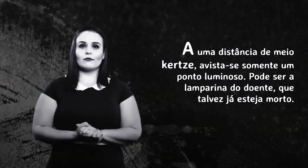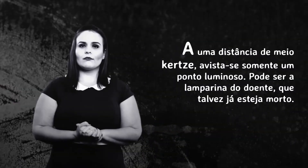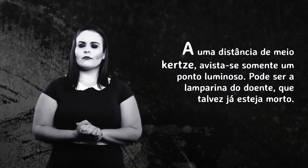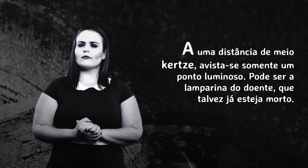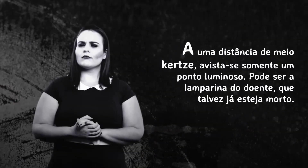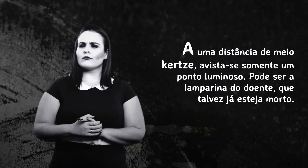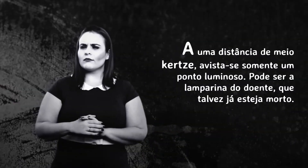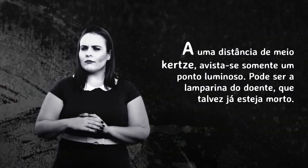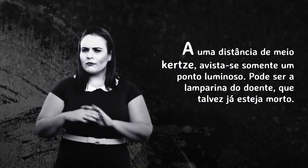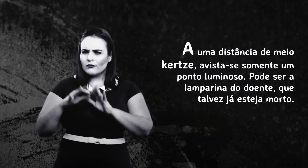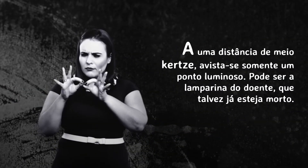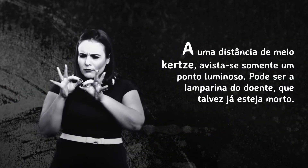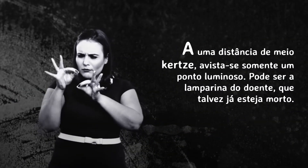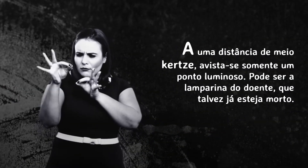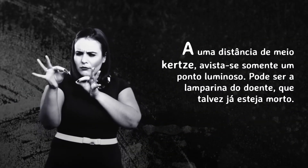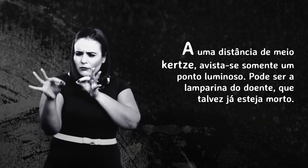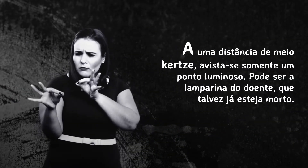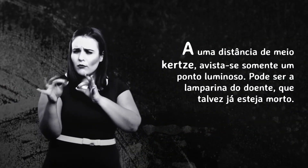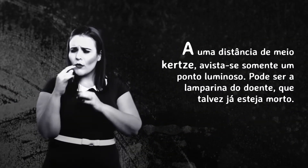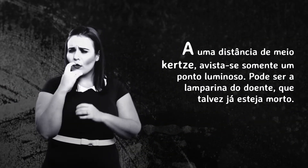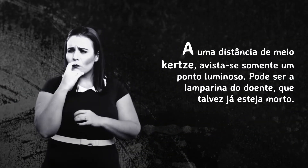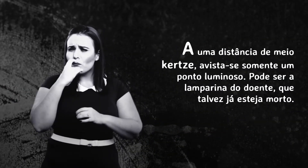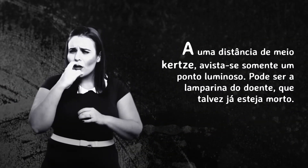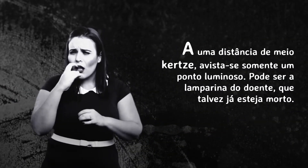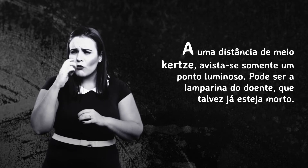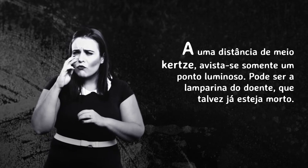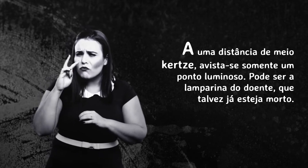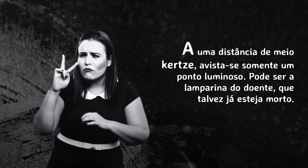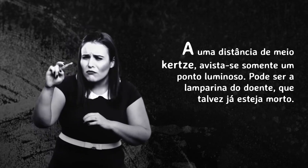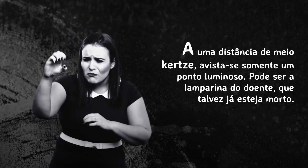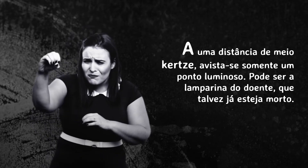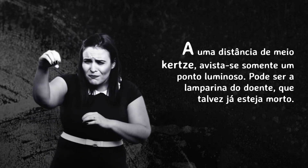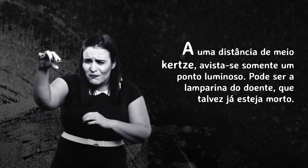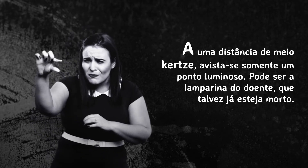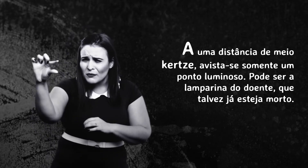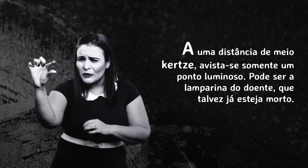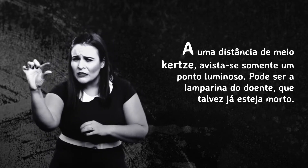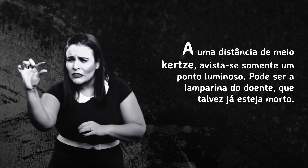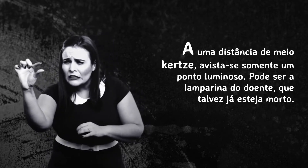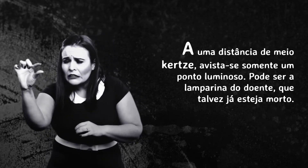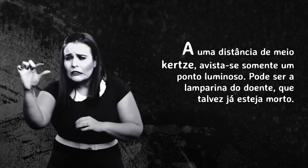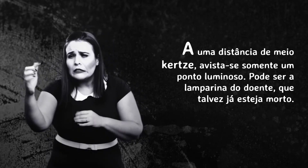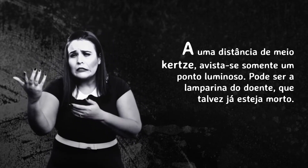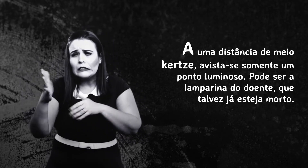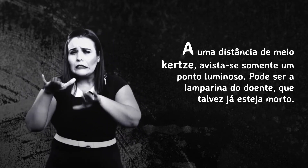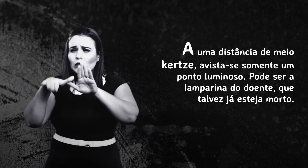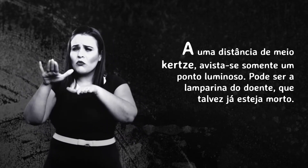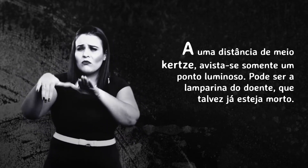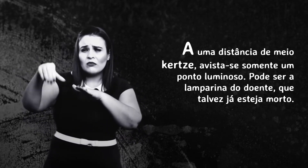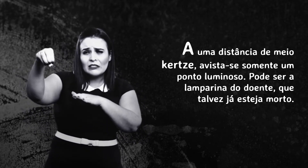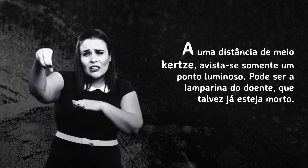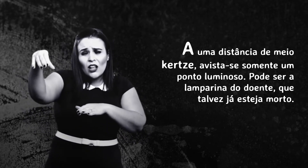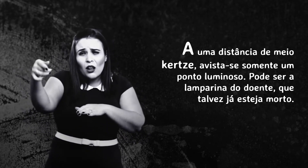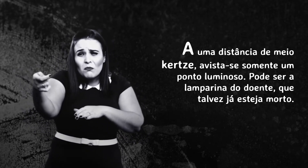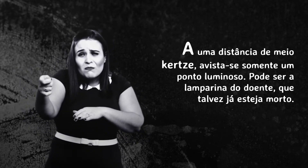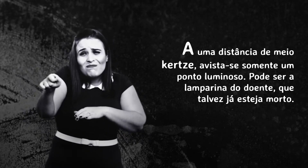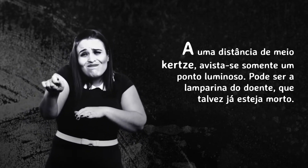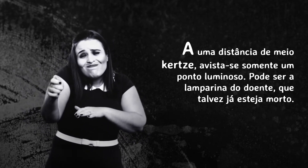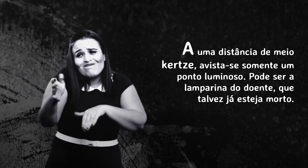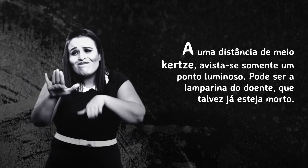A uma distância de meio quertze, avista-se somente um ponto luminoso. Pode ser a lamparina do doente, que talvez